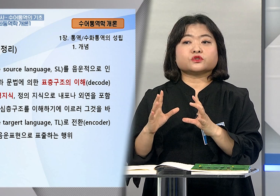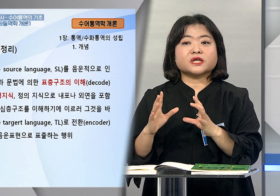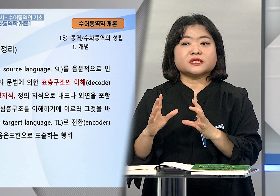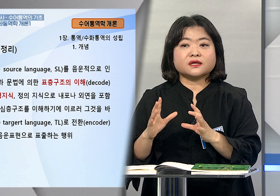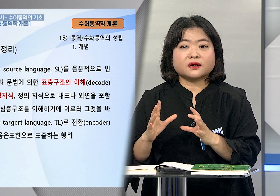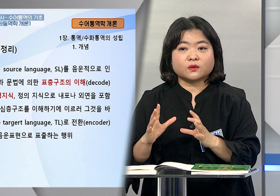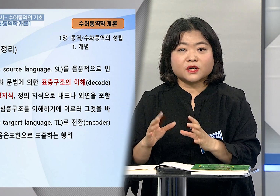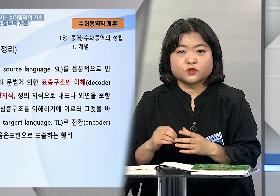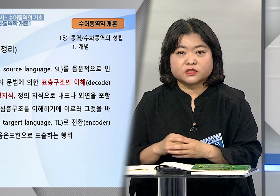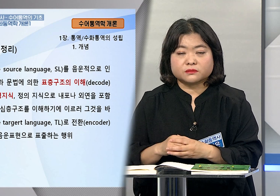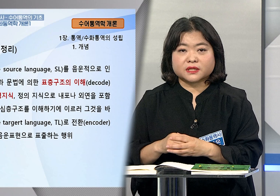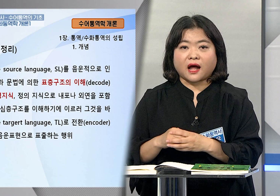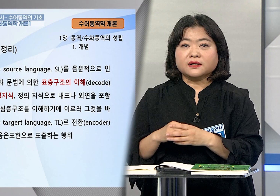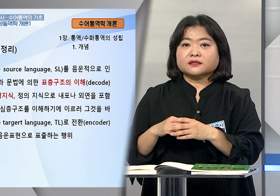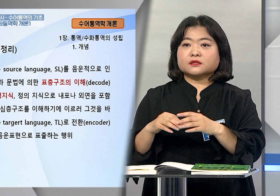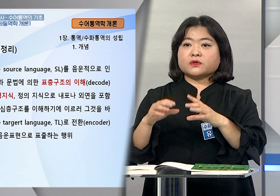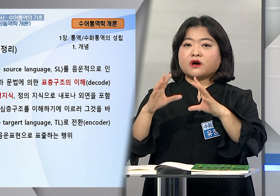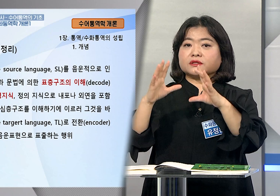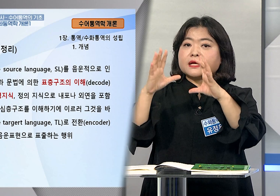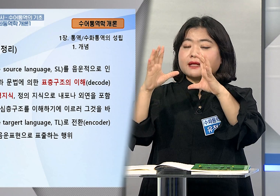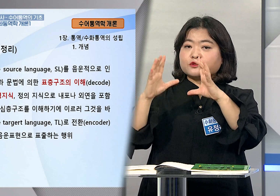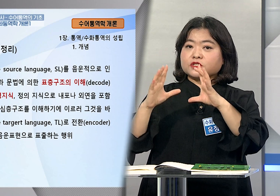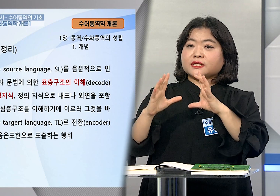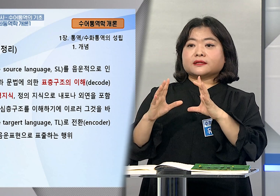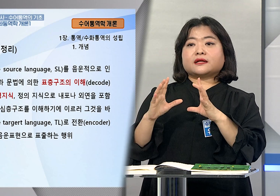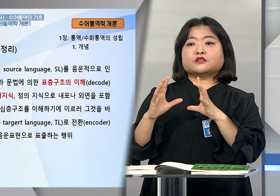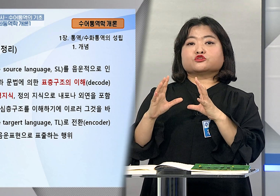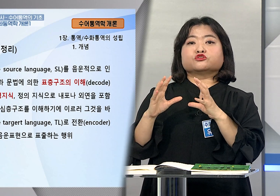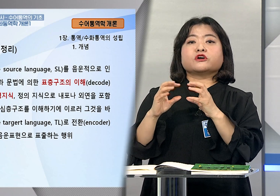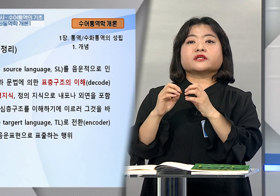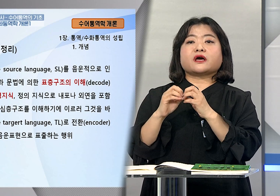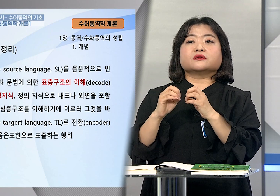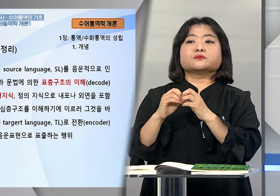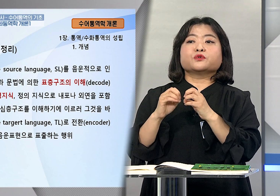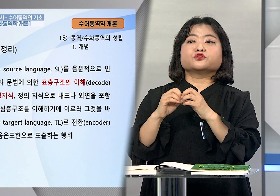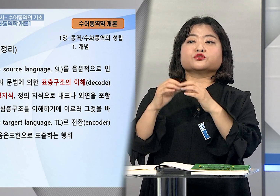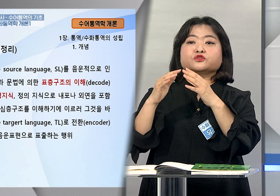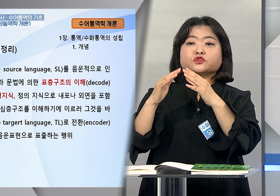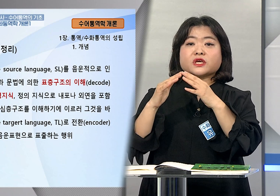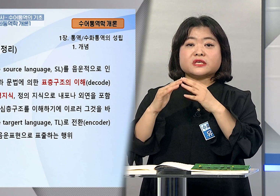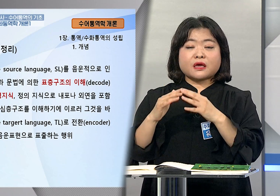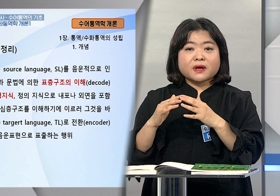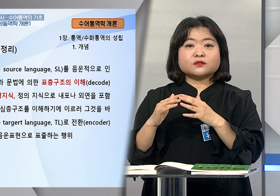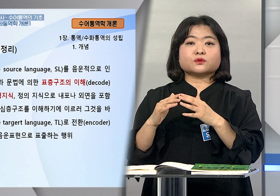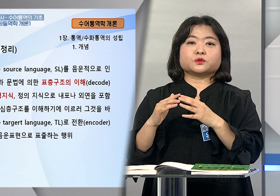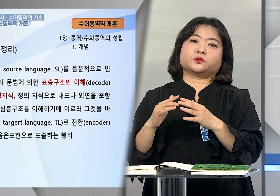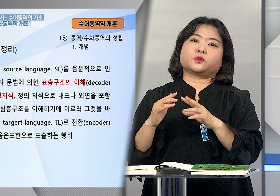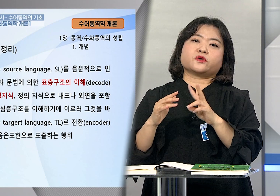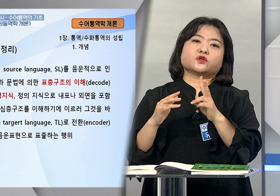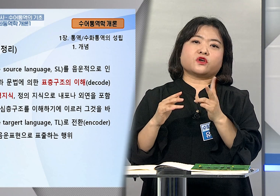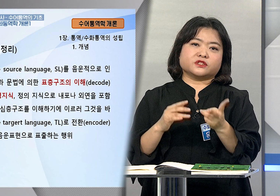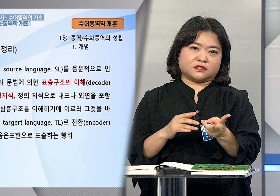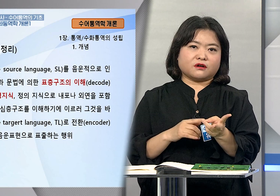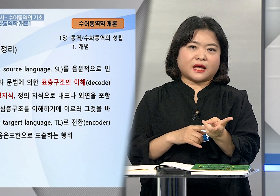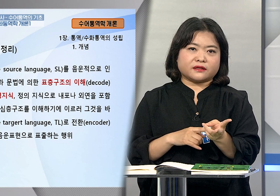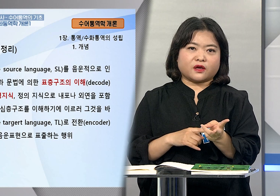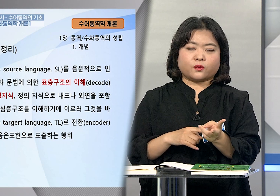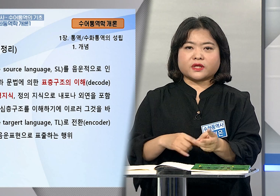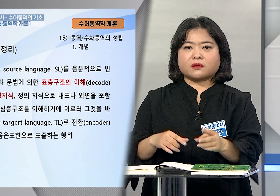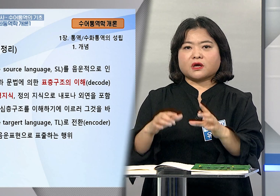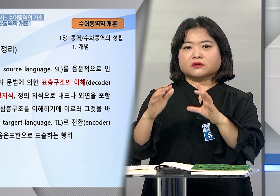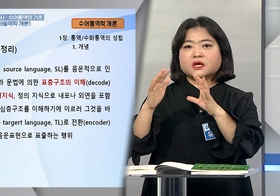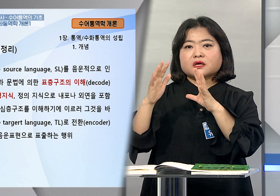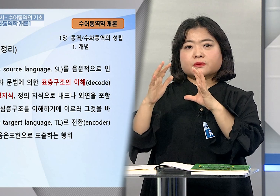표준 구조의 이해라고 할 수 있습니다. 그러면 단순히 나타난 국어에 대한 표준 구조의 이해만으로 또 통역이 되어지는 건